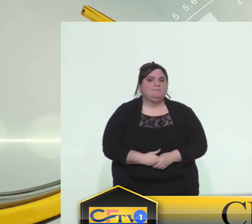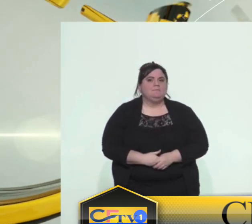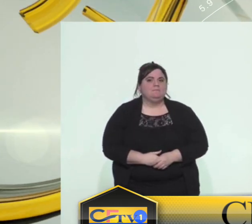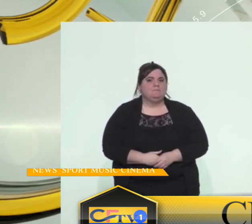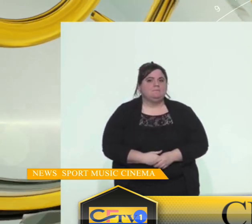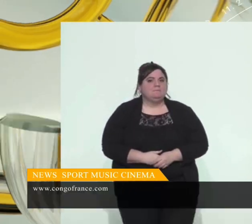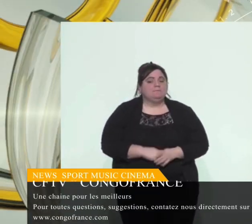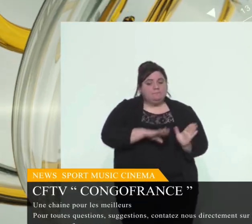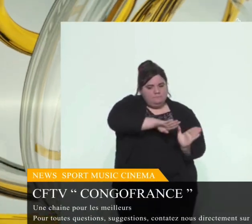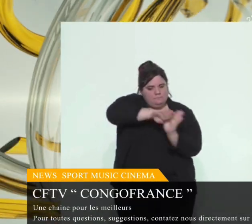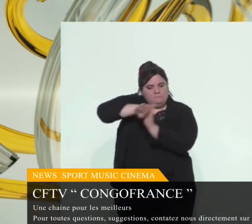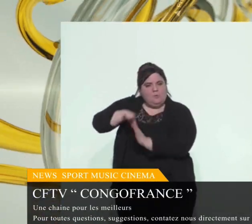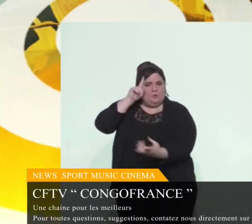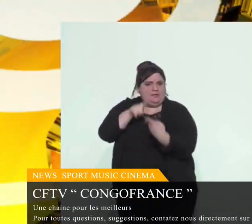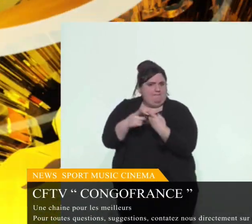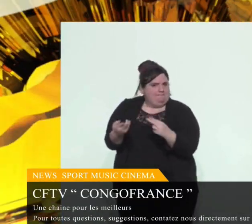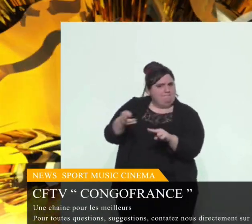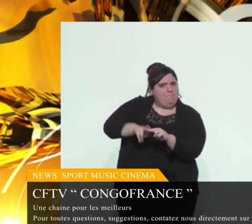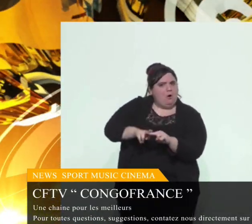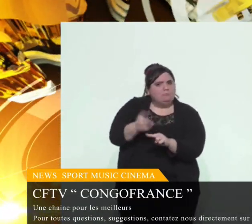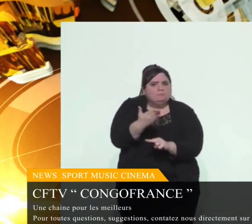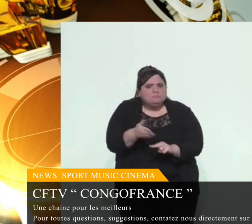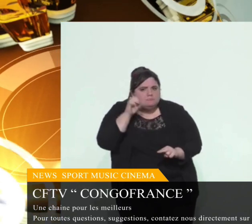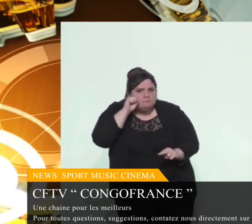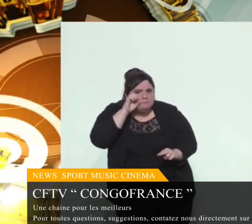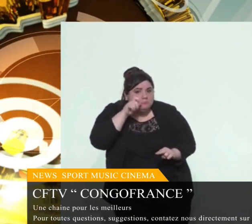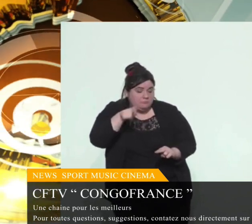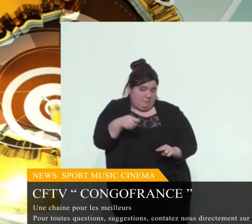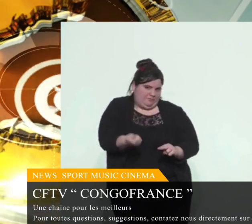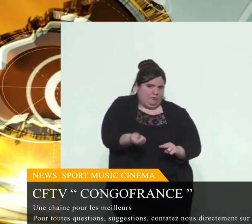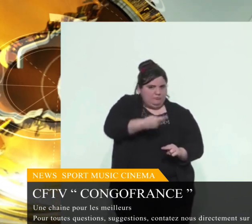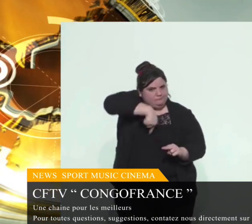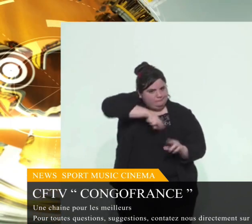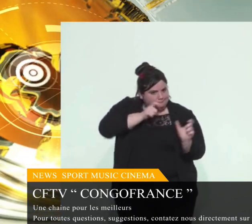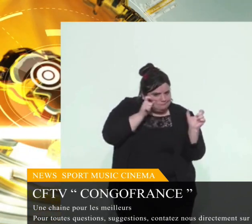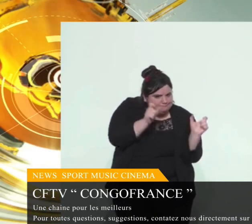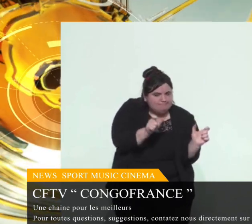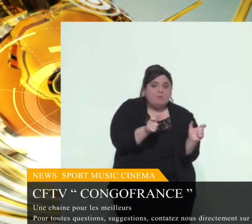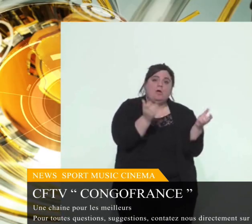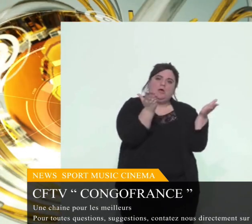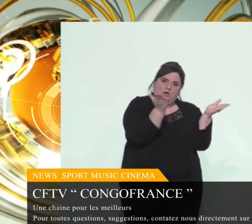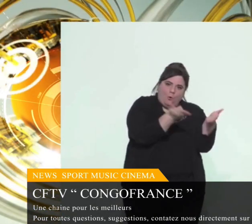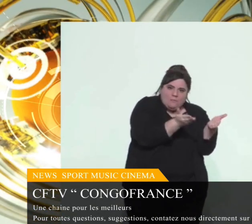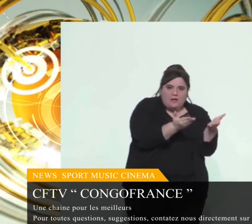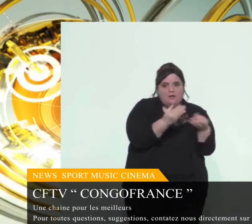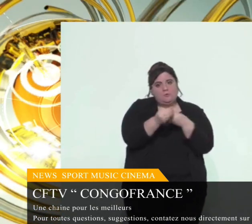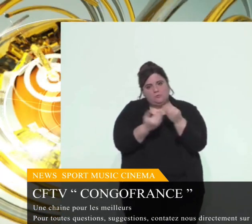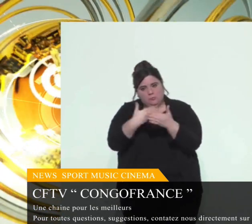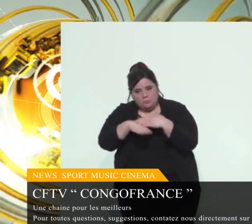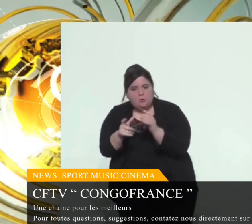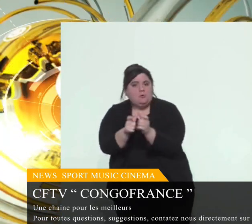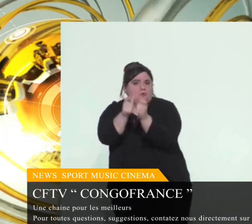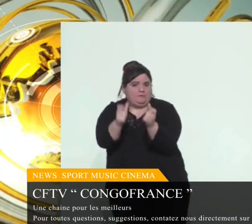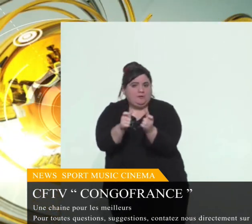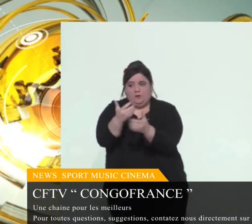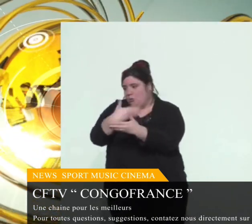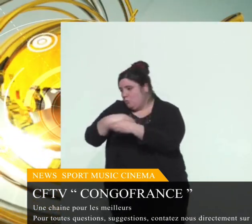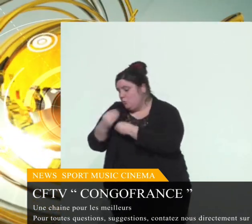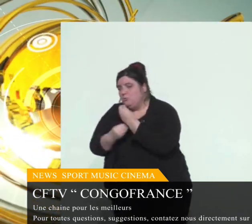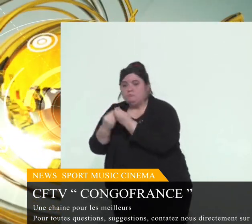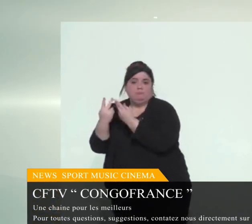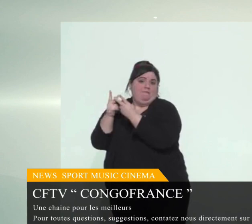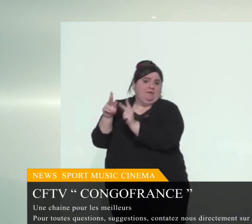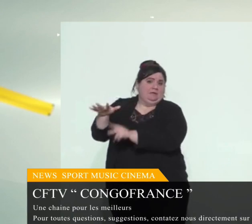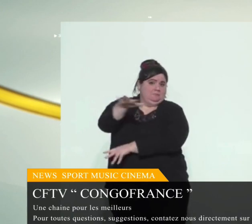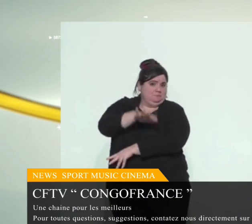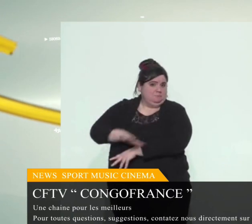En ce qui concerne la mortalité, vous savez que nous surveillons la mortalité hospitalière, la mortalité en institution et la mortalité globale, la mortalité